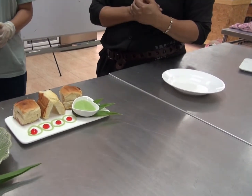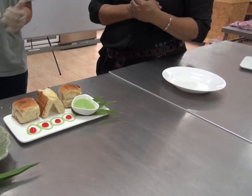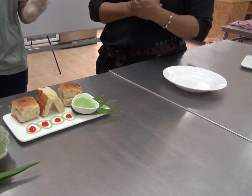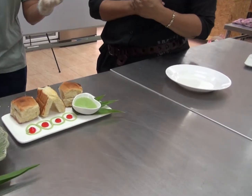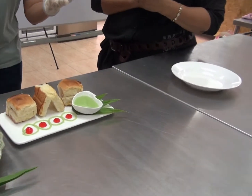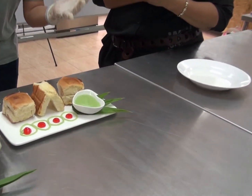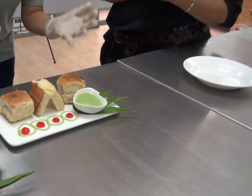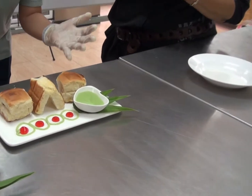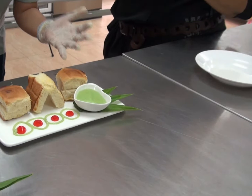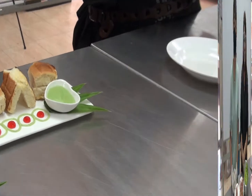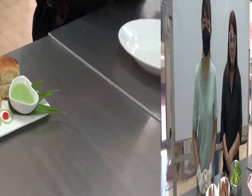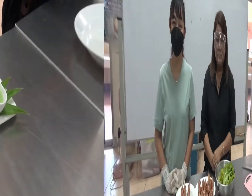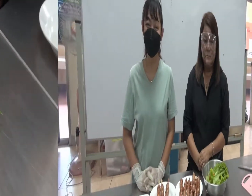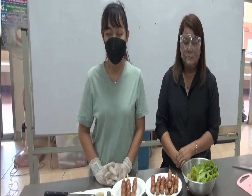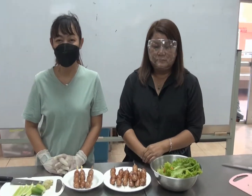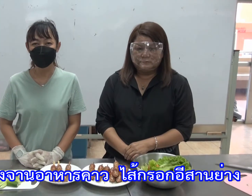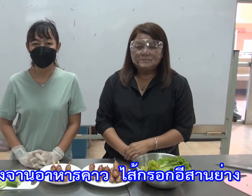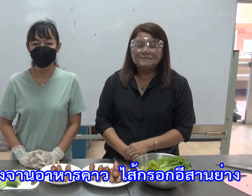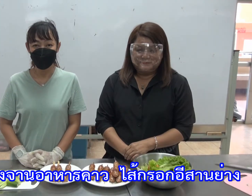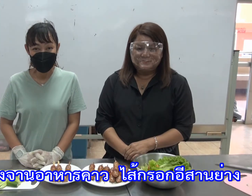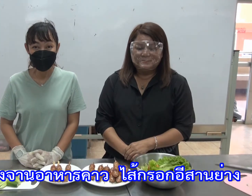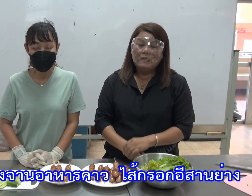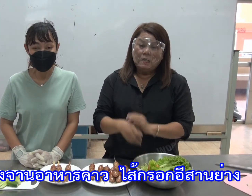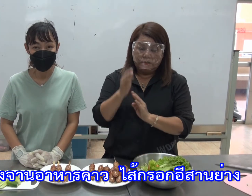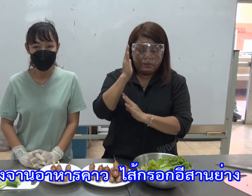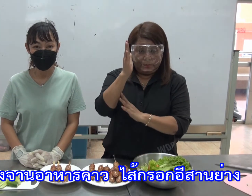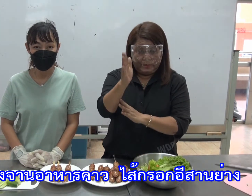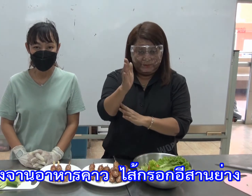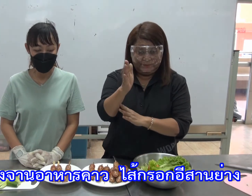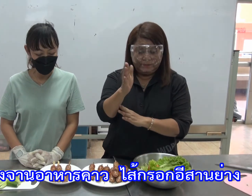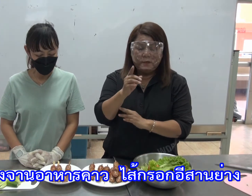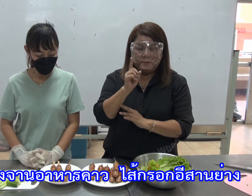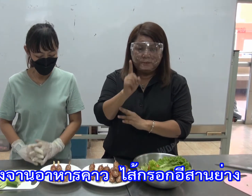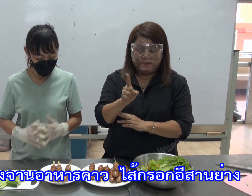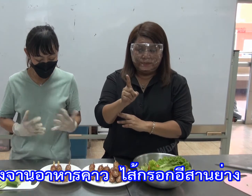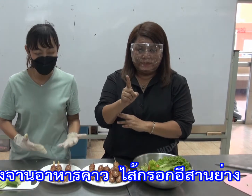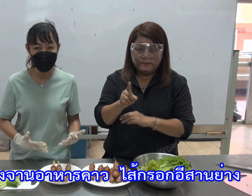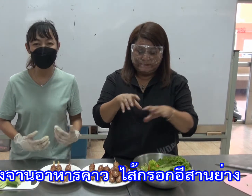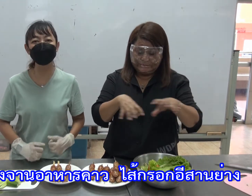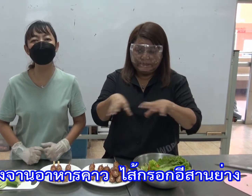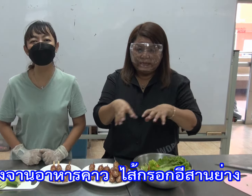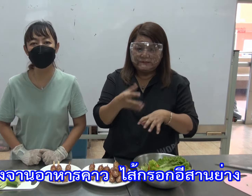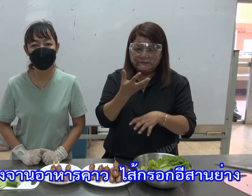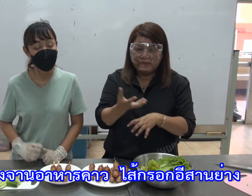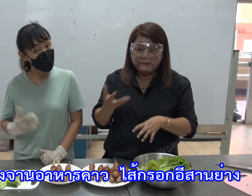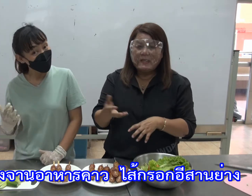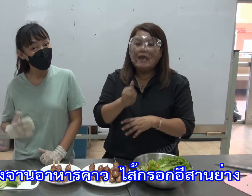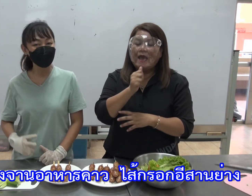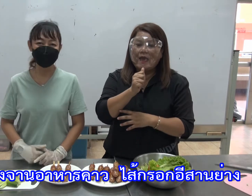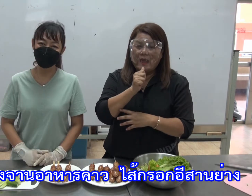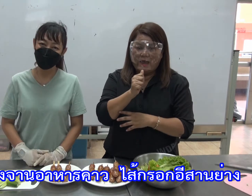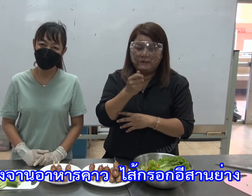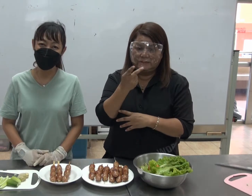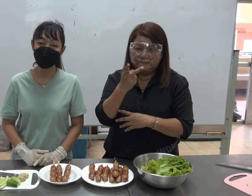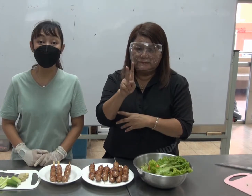จานอาหารจานนี้ก็จะดูเด่นขึ้นผม ค่ะต่อไปนะคะเราก็จะเป็นการจัดจานอาหารคาวค่ะเมื่อกี้เ